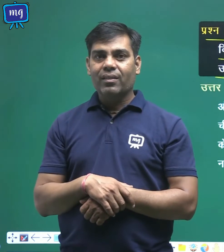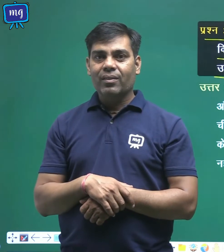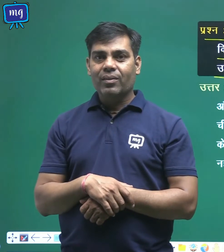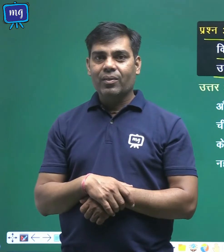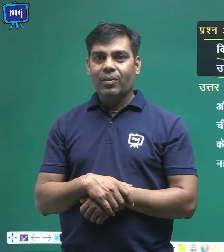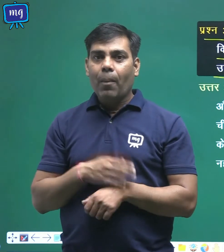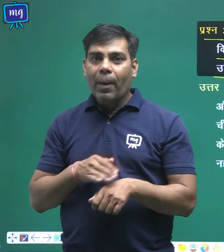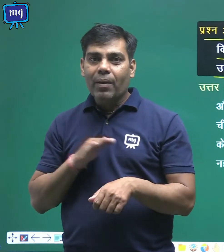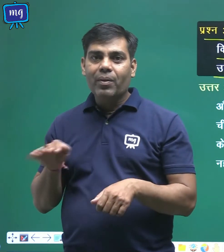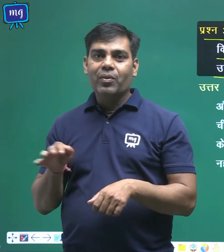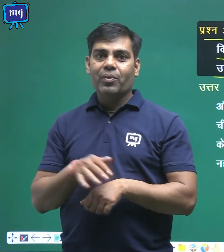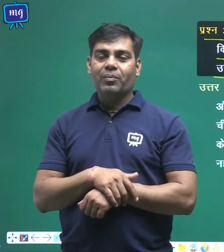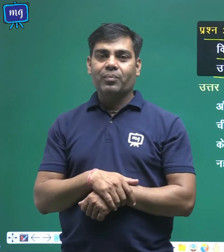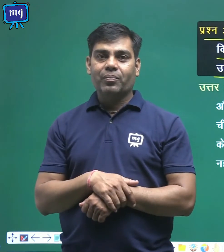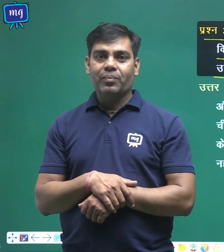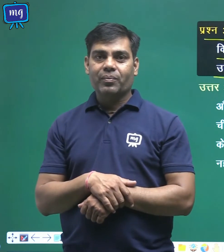प्यारे बच्चों,